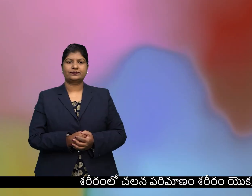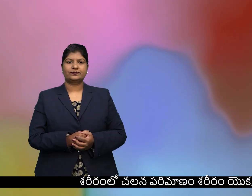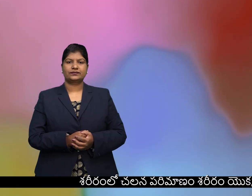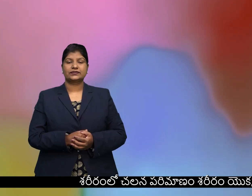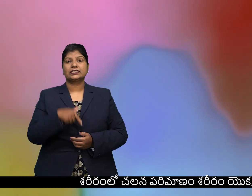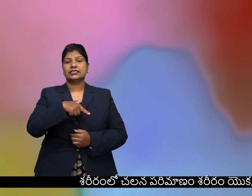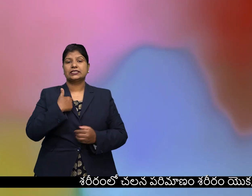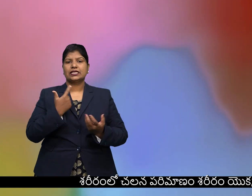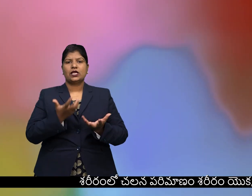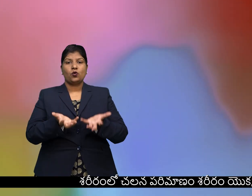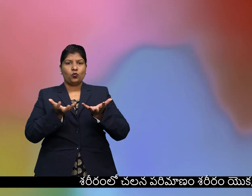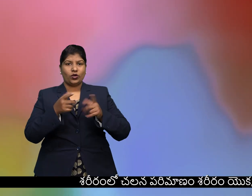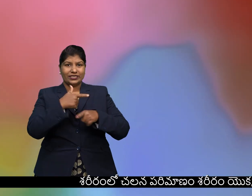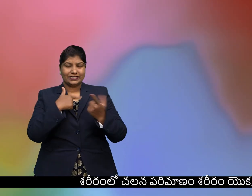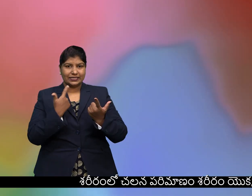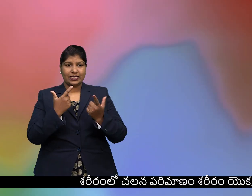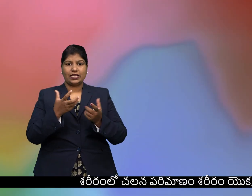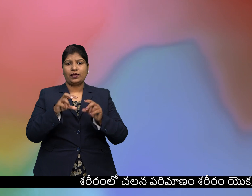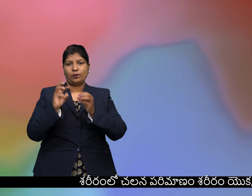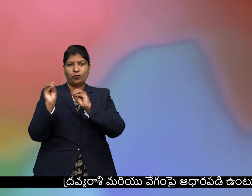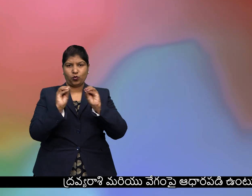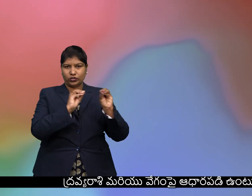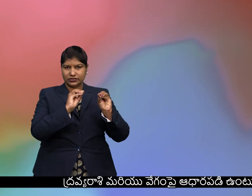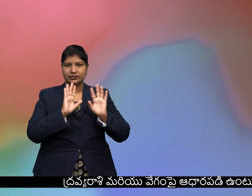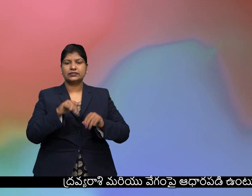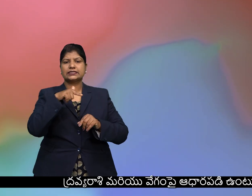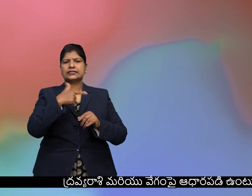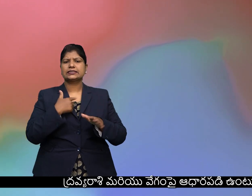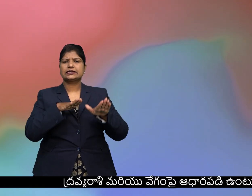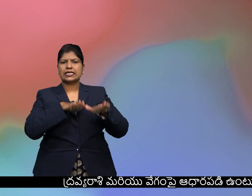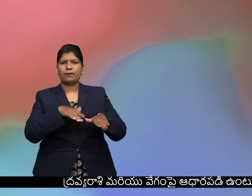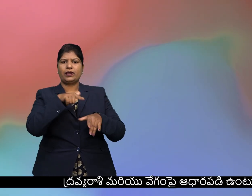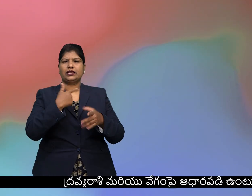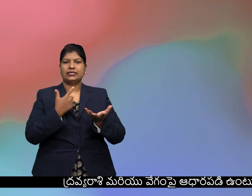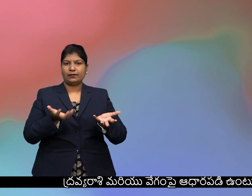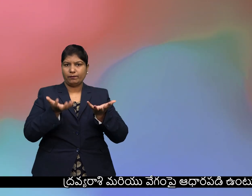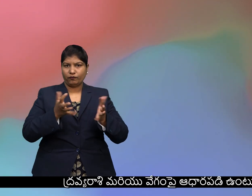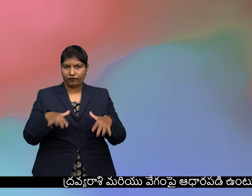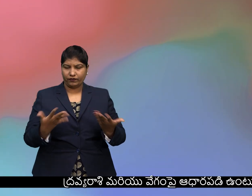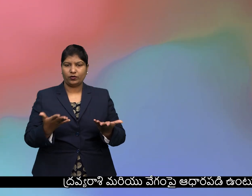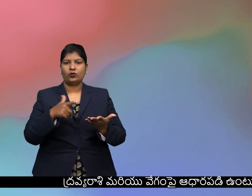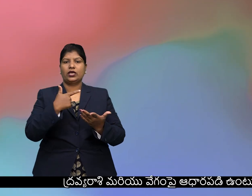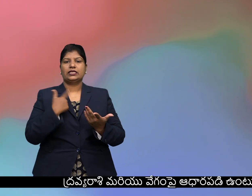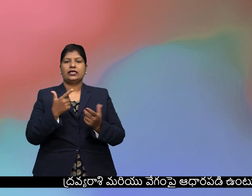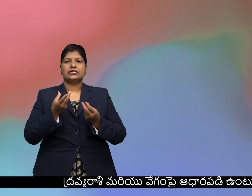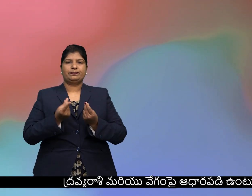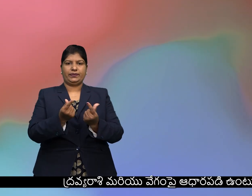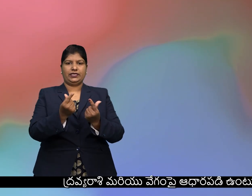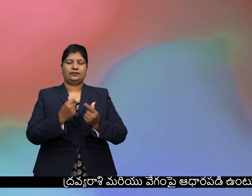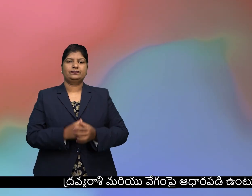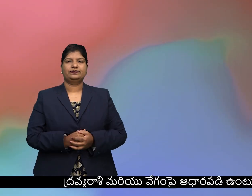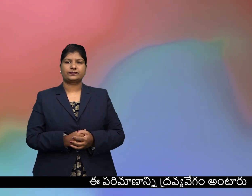శరీరంలో చలన పరిమాణం శరీరం యొక్క ద్రవ్యరాశి మరియు వేగంపై ఆధారపడి